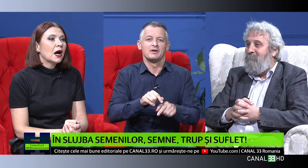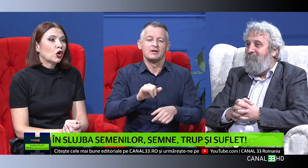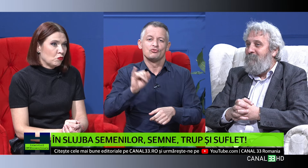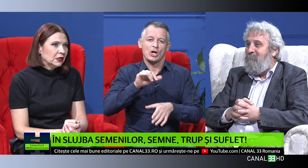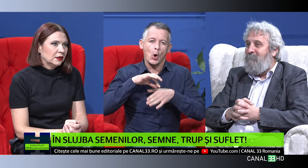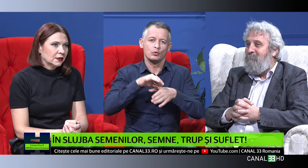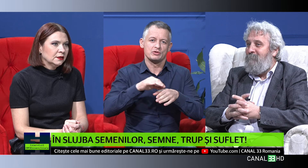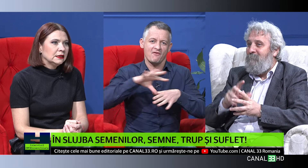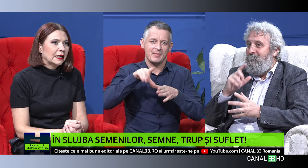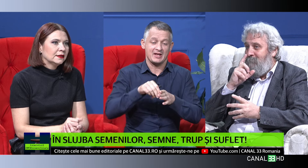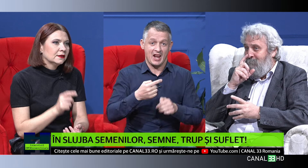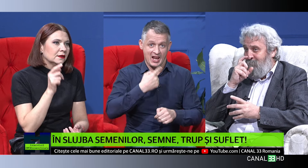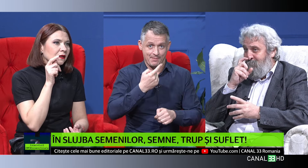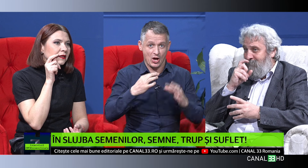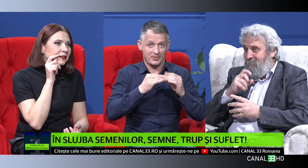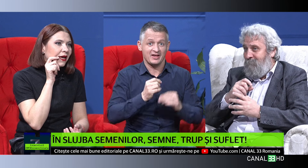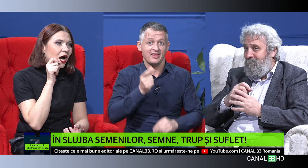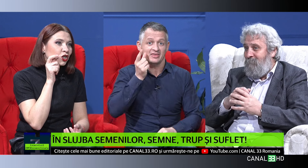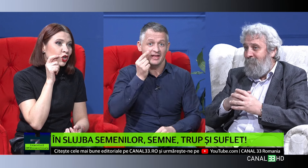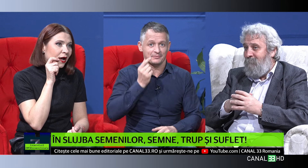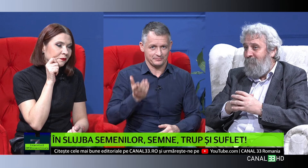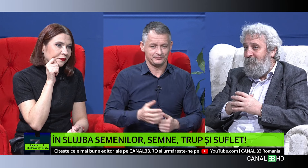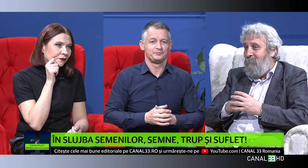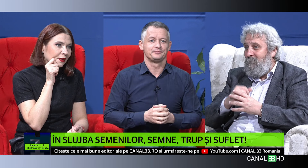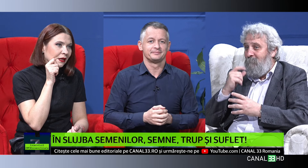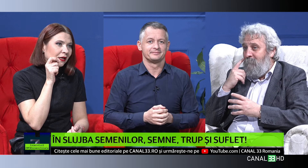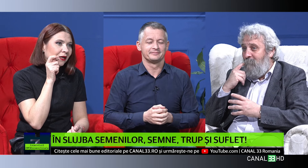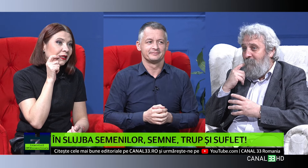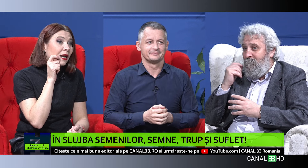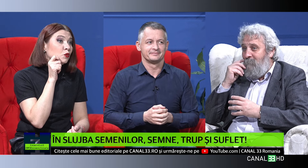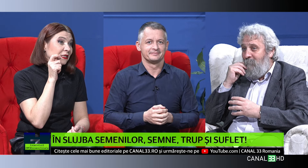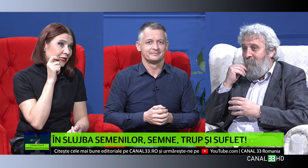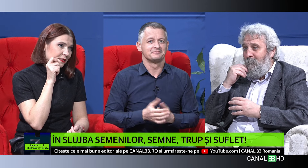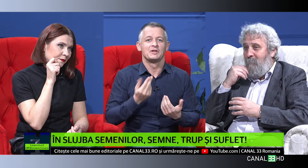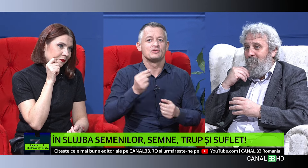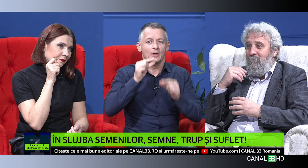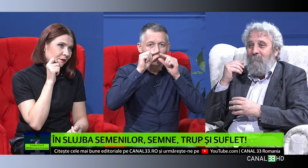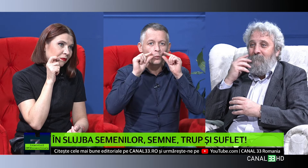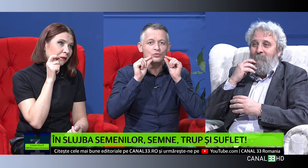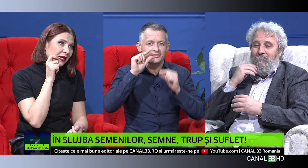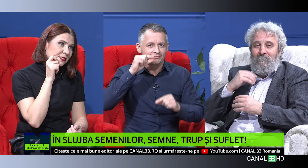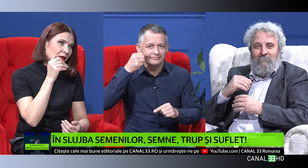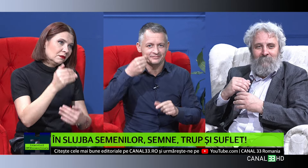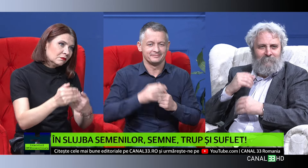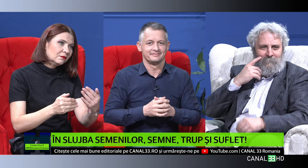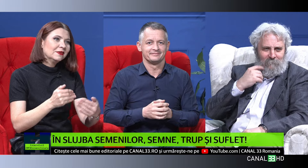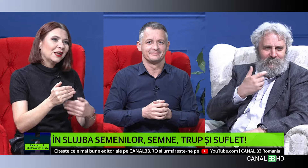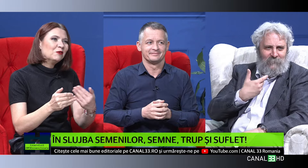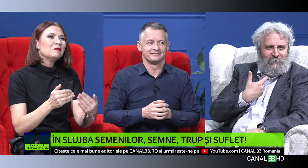limba română, tată este așa, de la mustață. Bărbații, deci la un